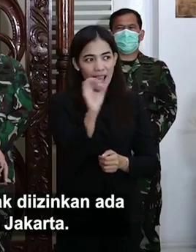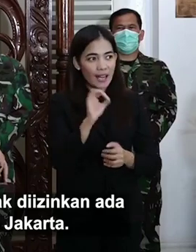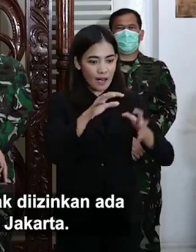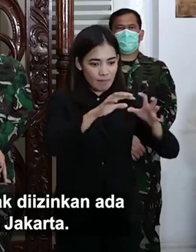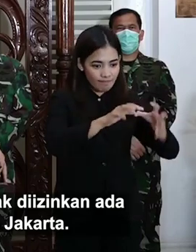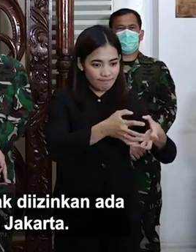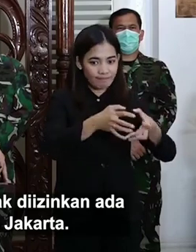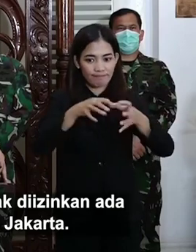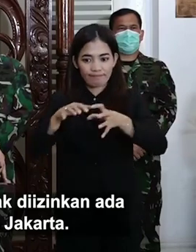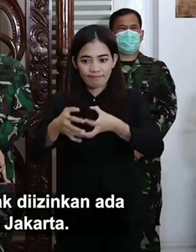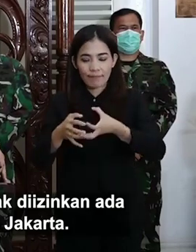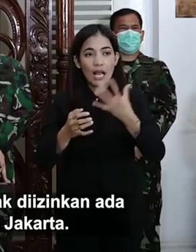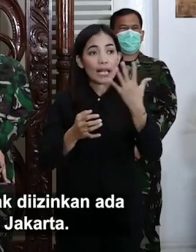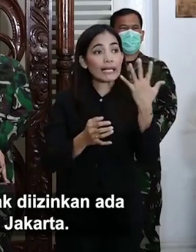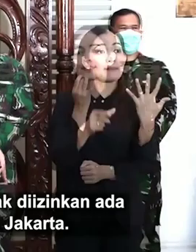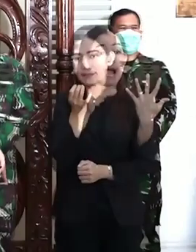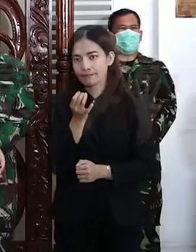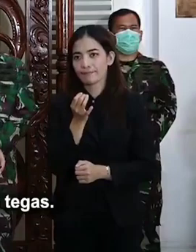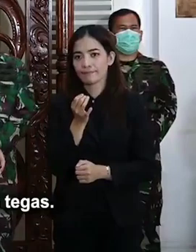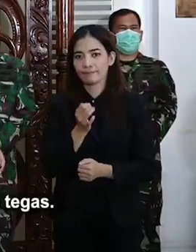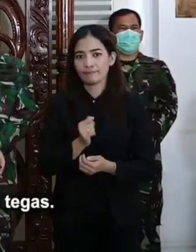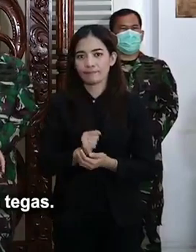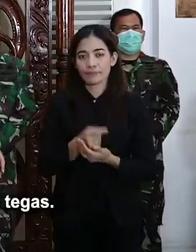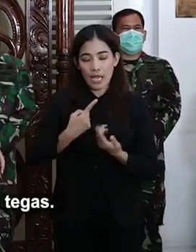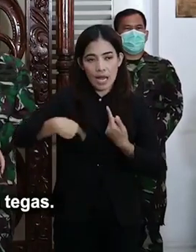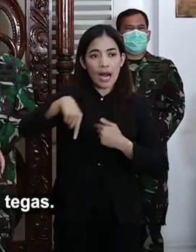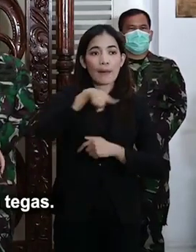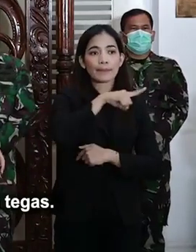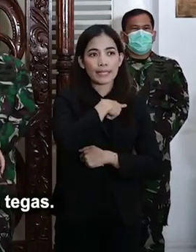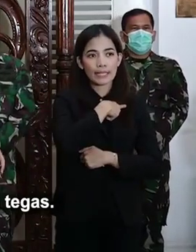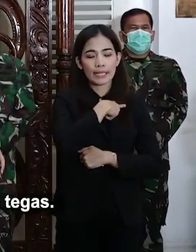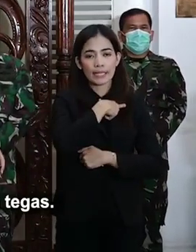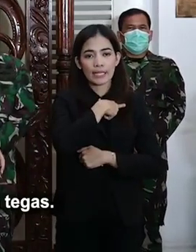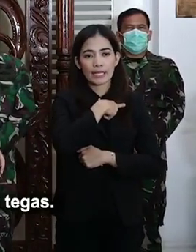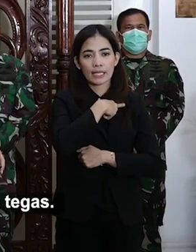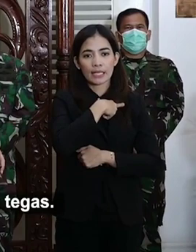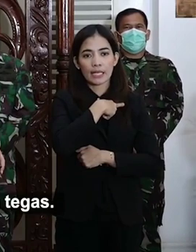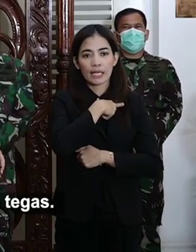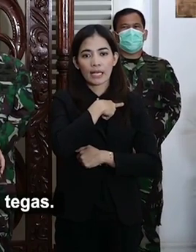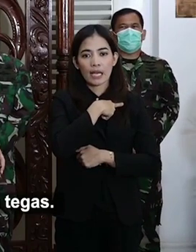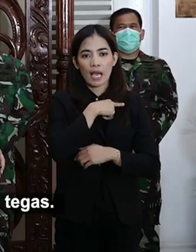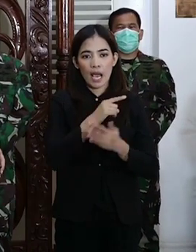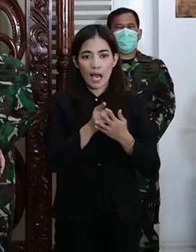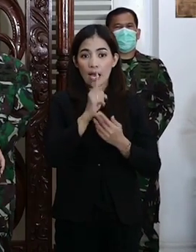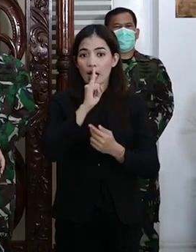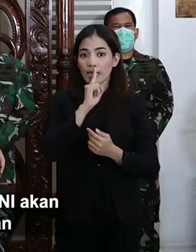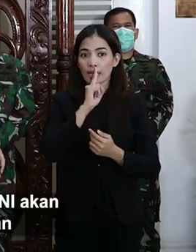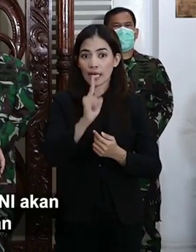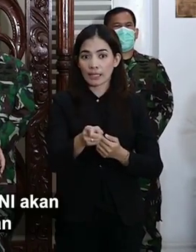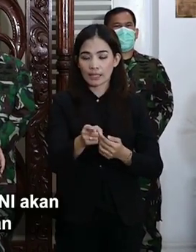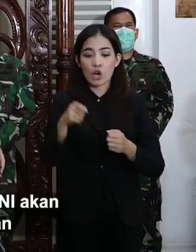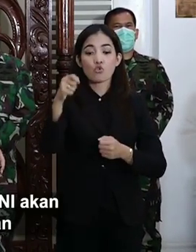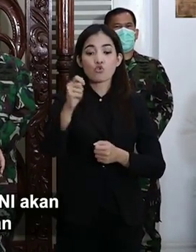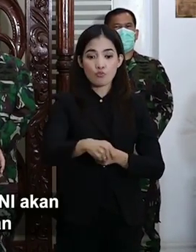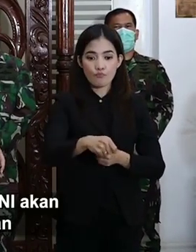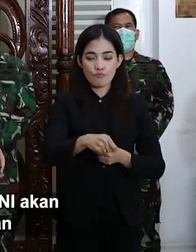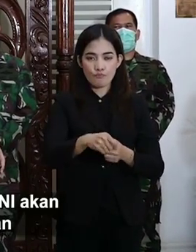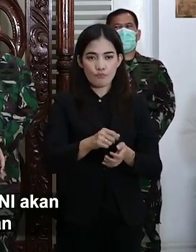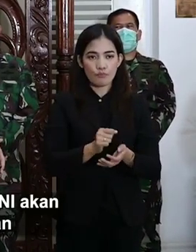di atas 5 orang di seluruh Jakarta. Dan kami akan mengambil tindakan tegas,